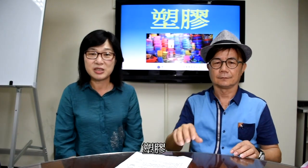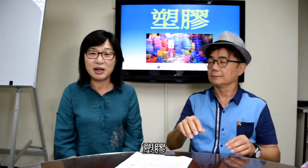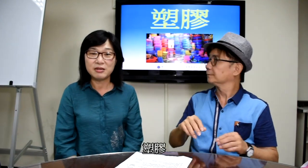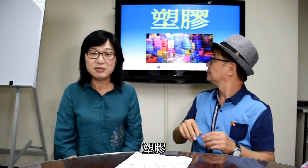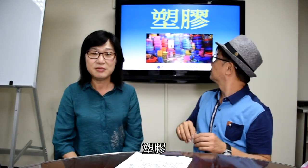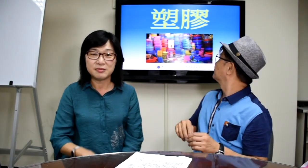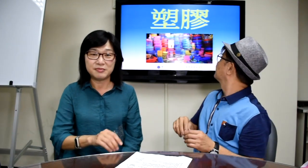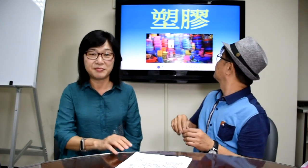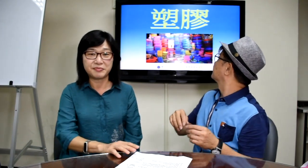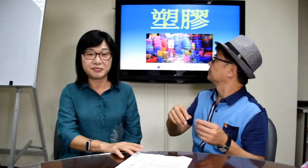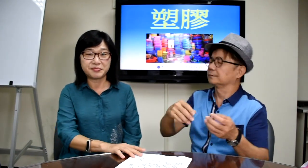胶，